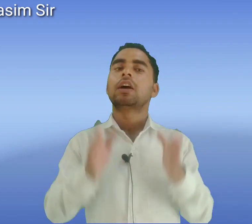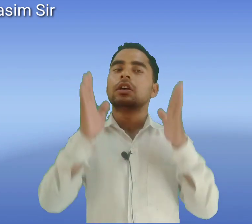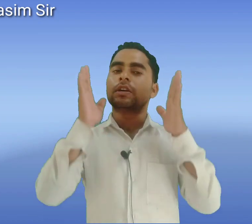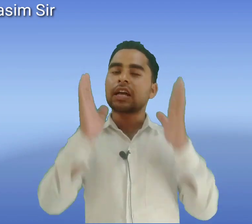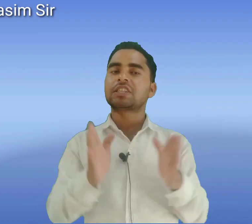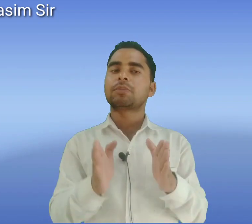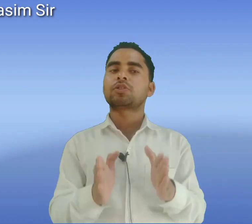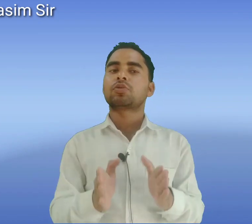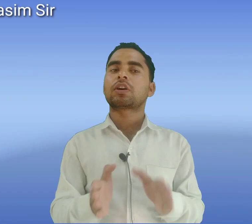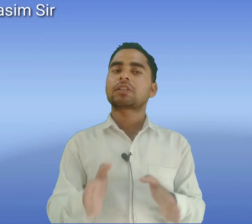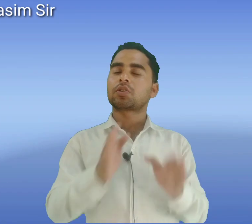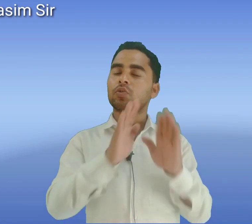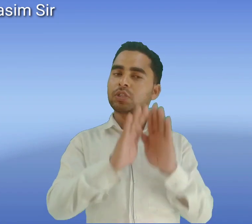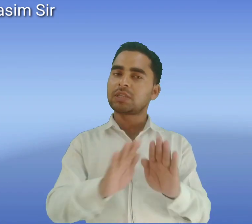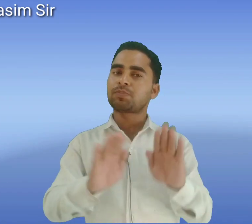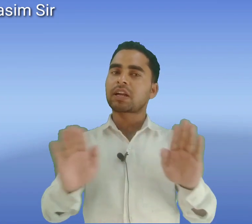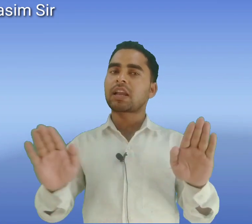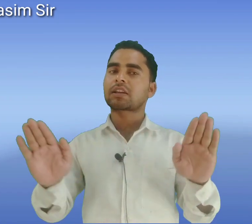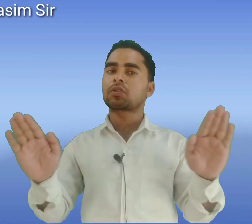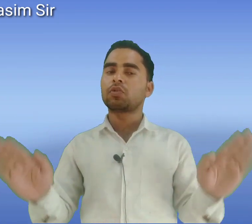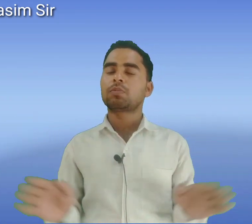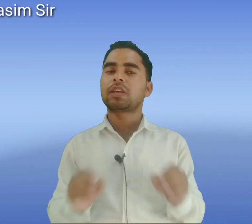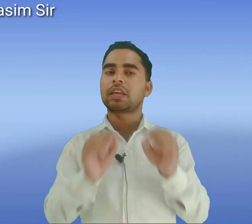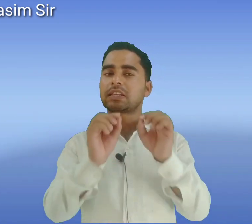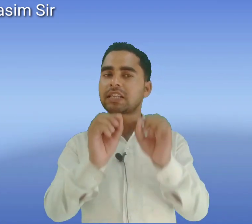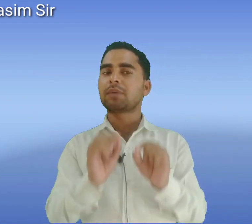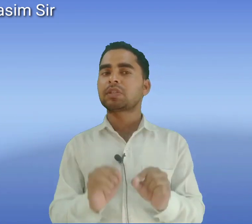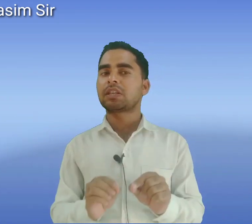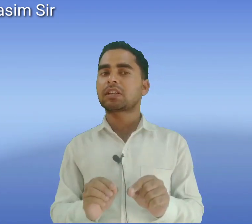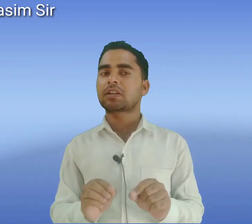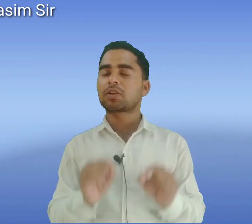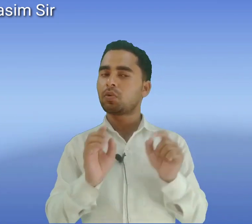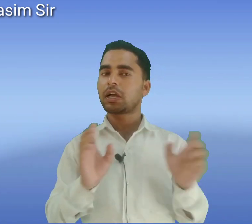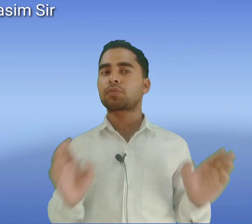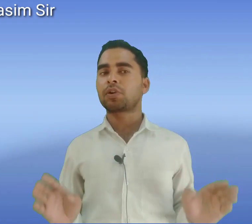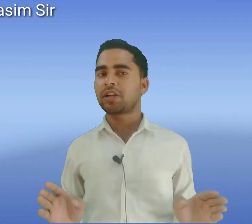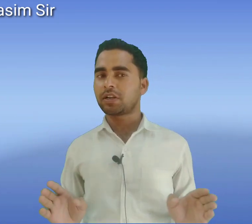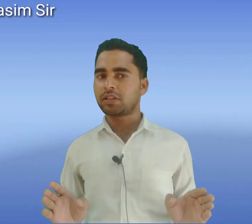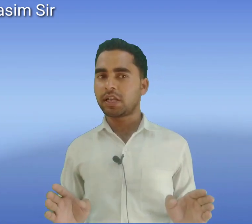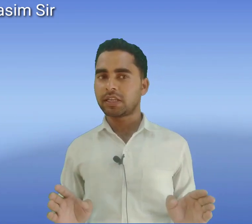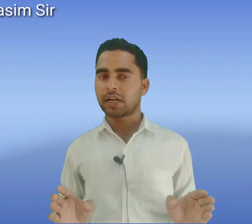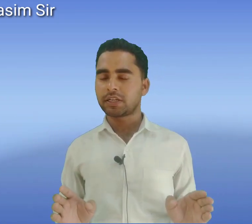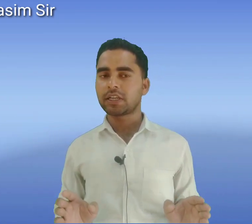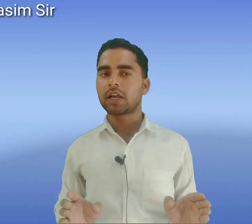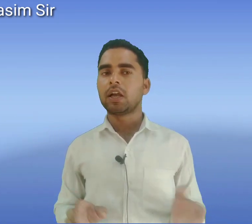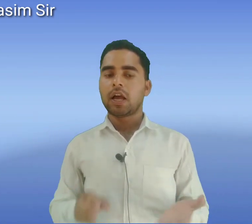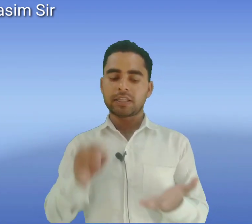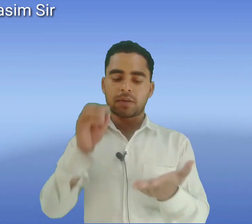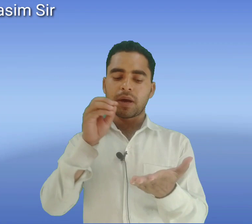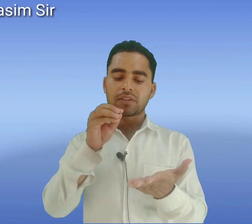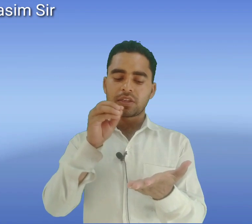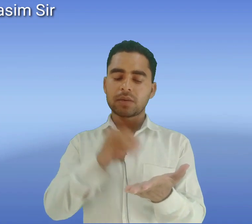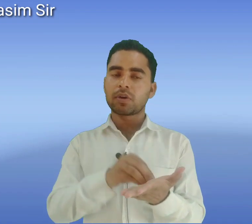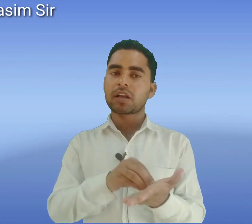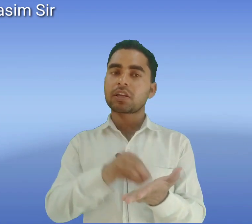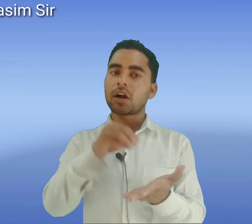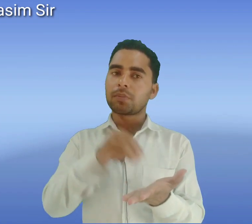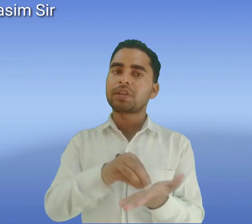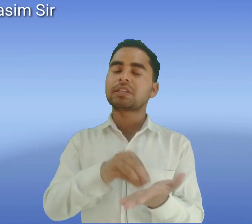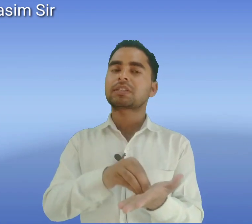राज्य में जो होगा सिर्फ उसी प्रकार का कोई भी एग्जाम से लेकर के कोई आपको डेट नहीं दिया जाएगा ठीक है अच्छा बात यह बोला कि अभी